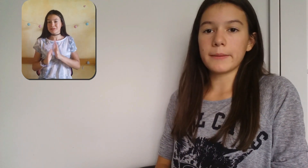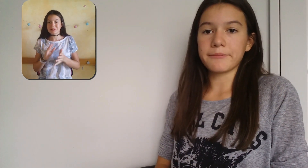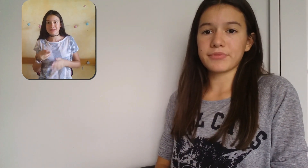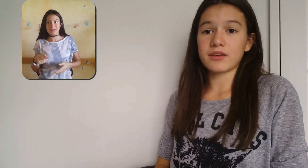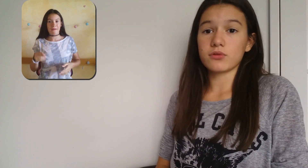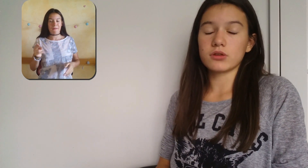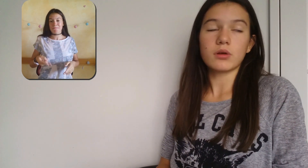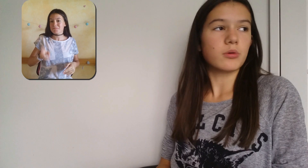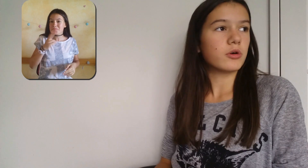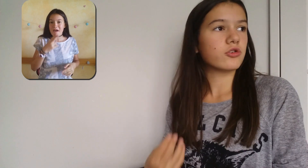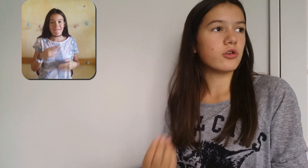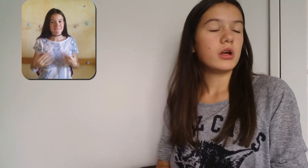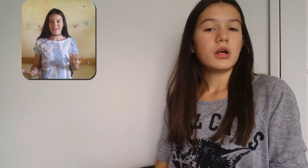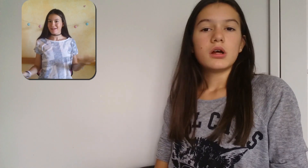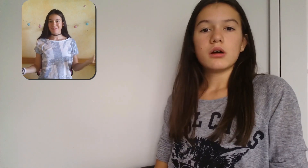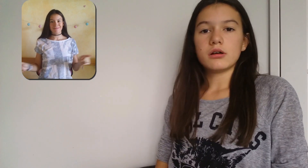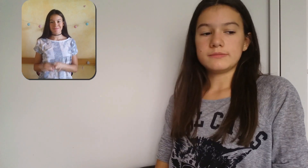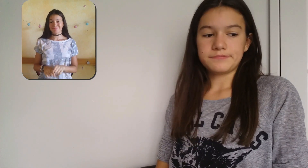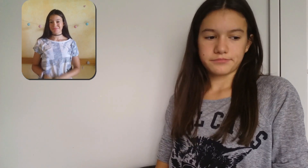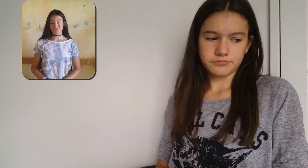coup ça faisait tout simplement que